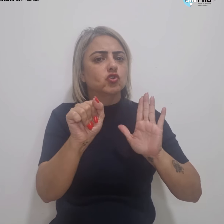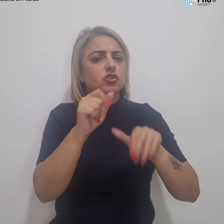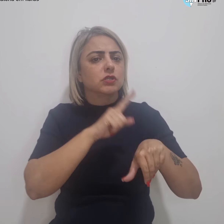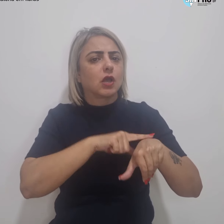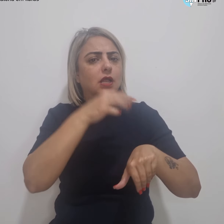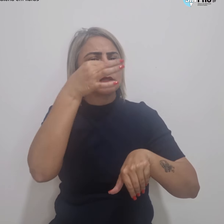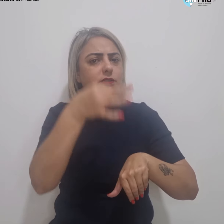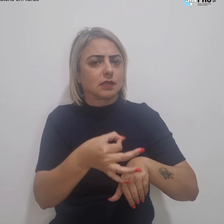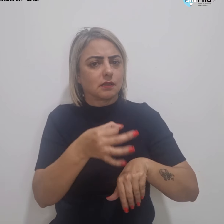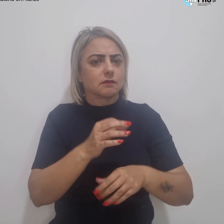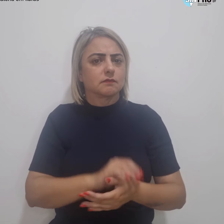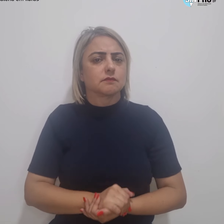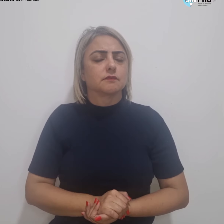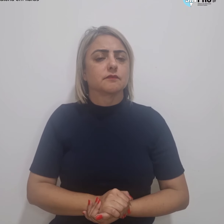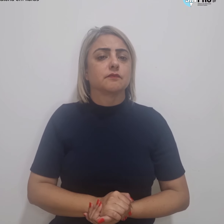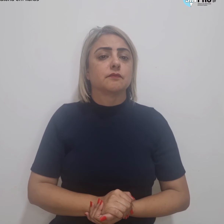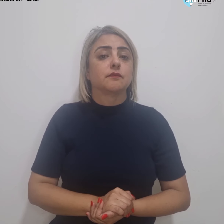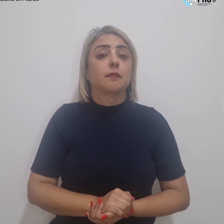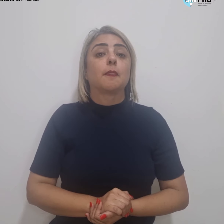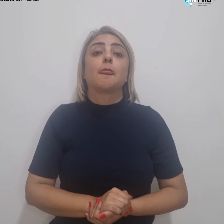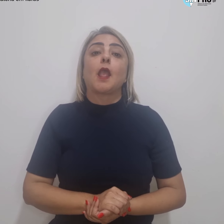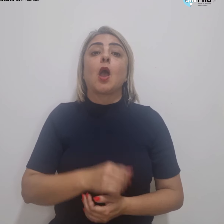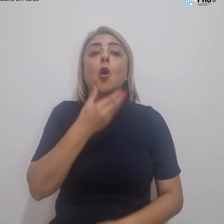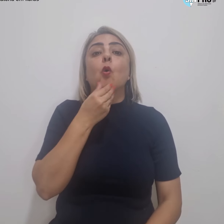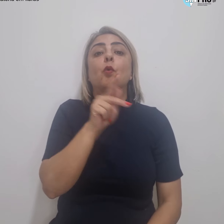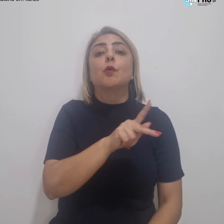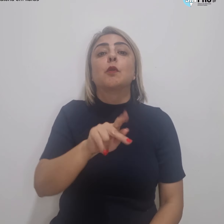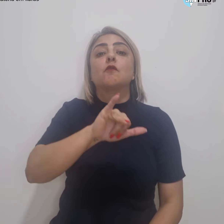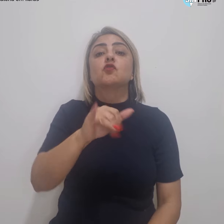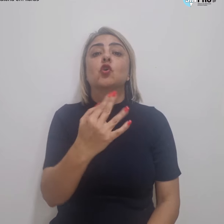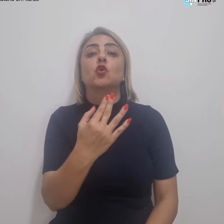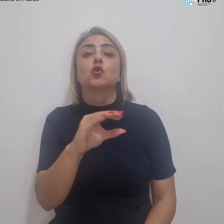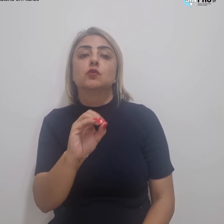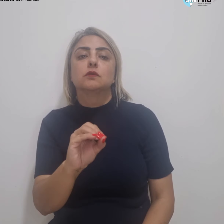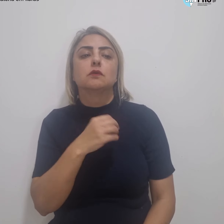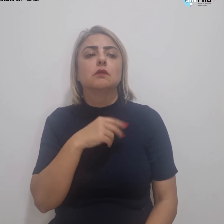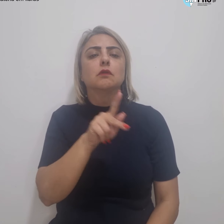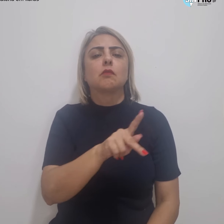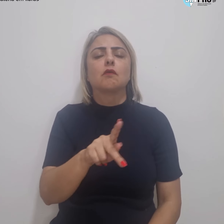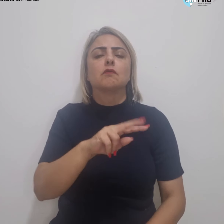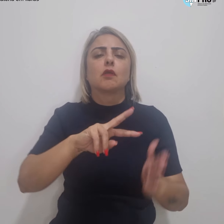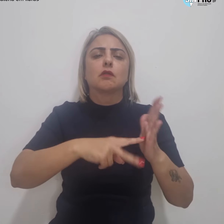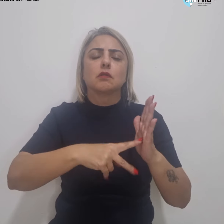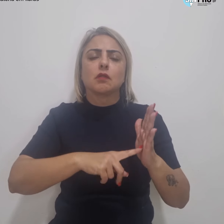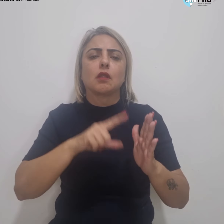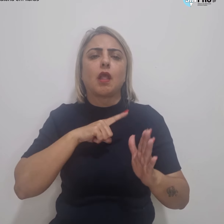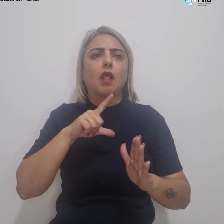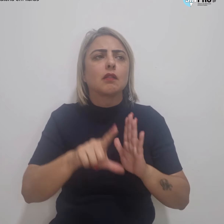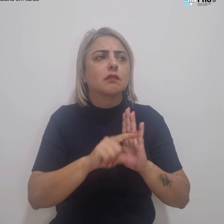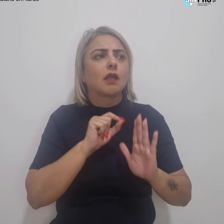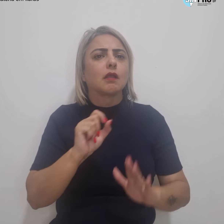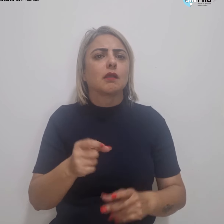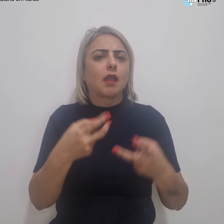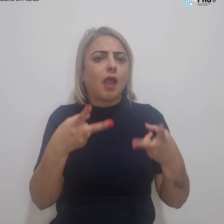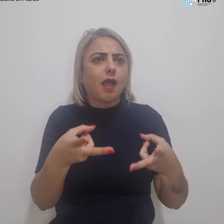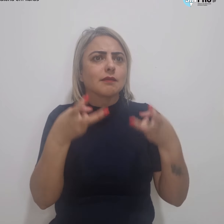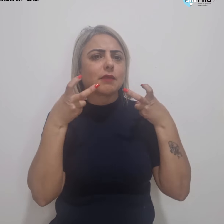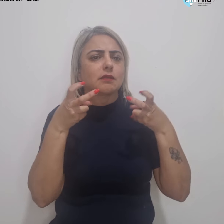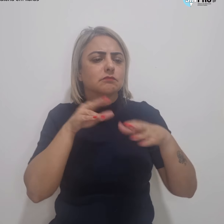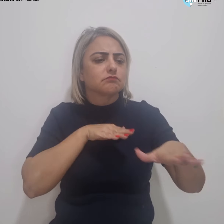Júlio Barros, diretor do Simpro, ressalta que a expectativa dos movimentos sociais